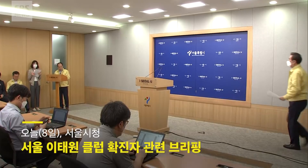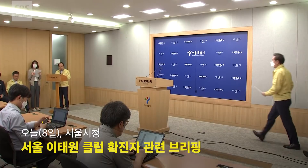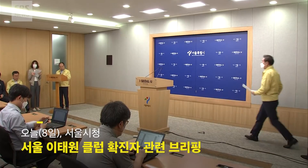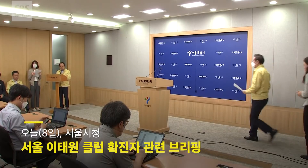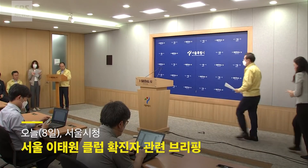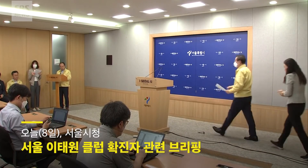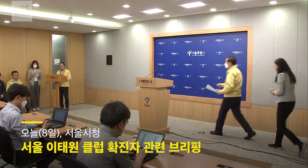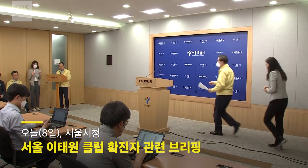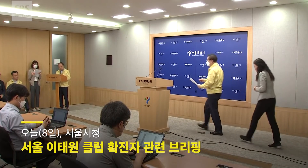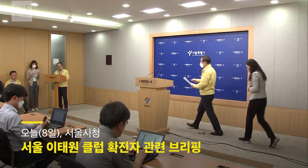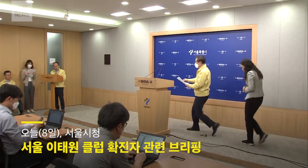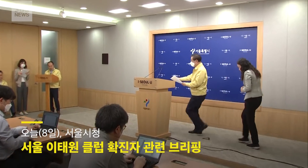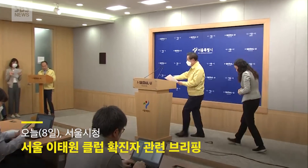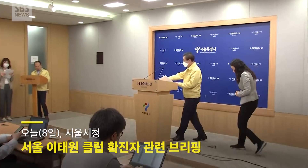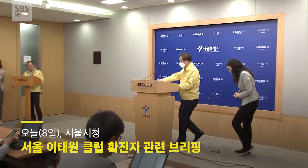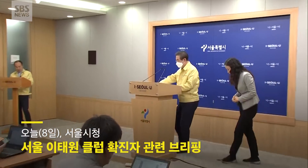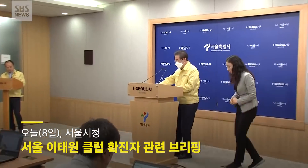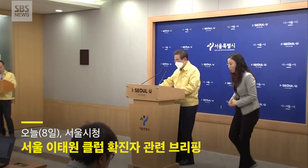5